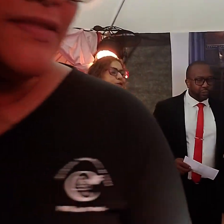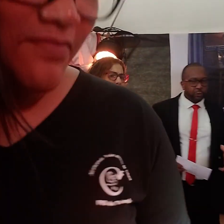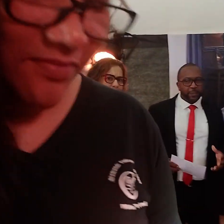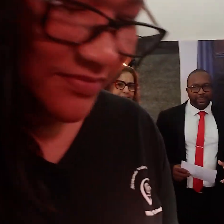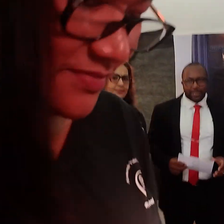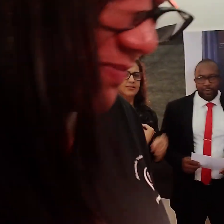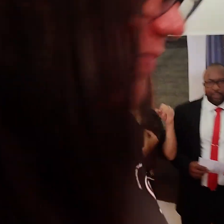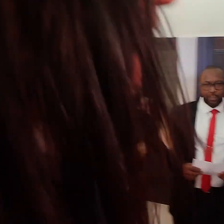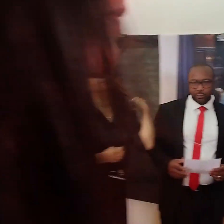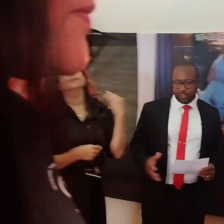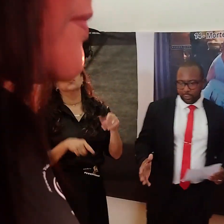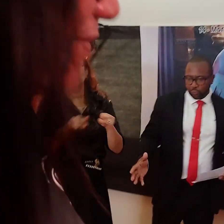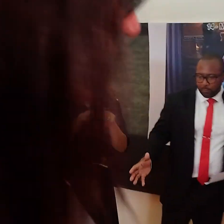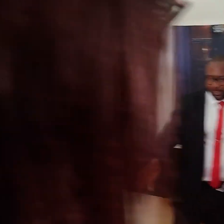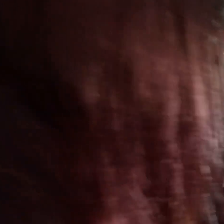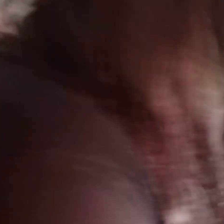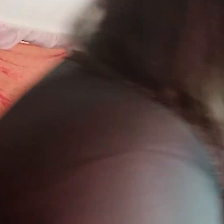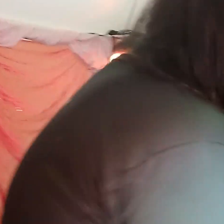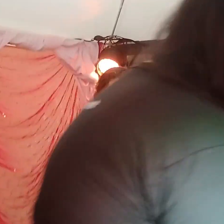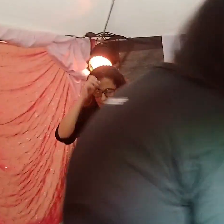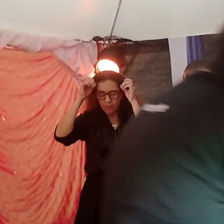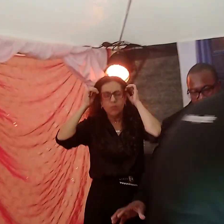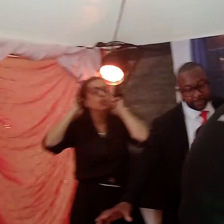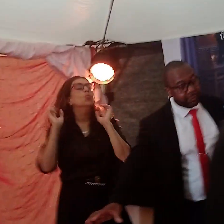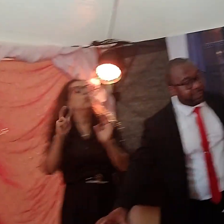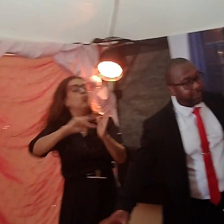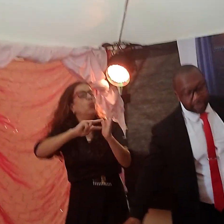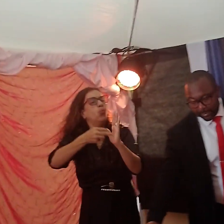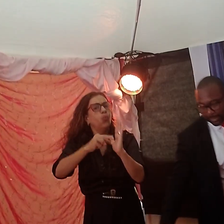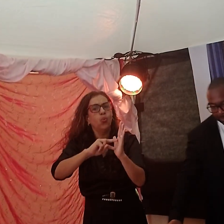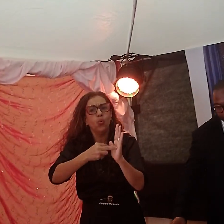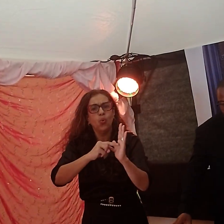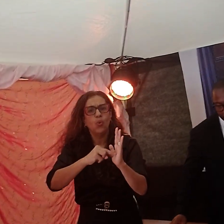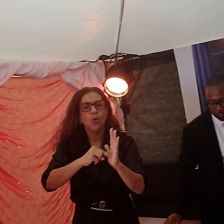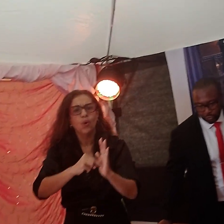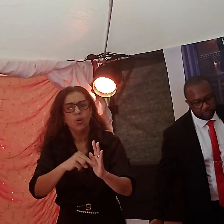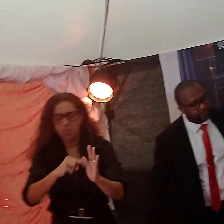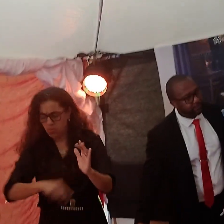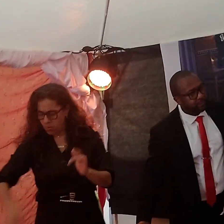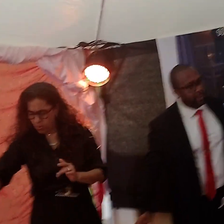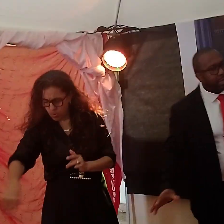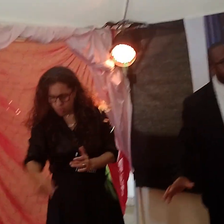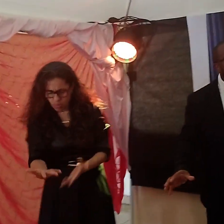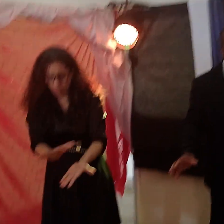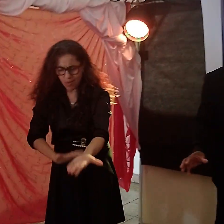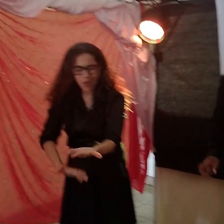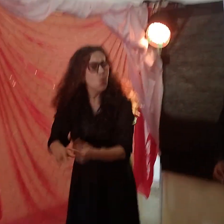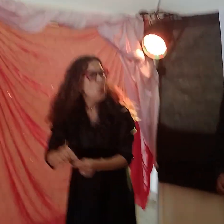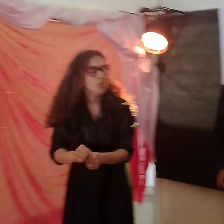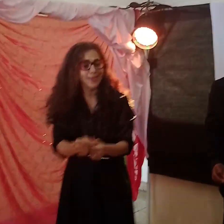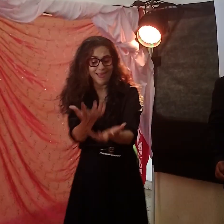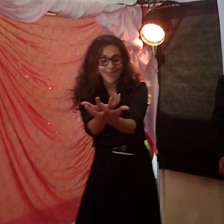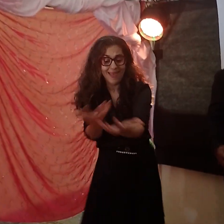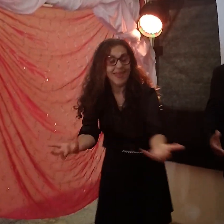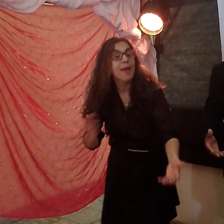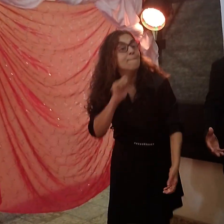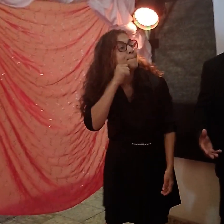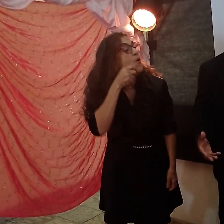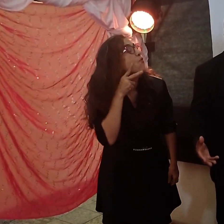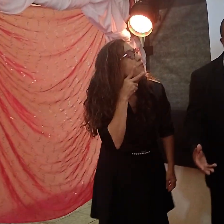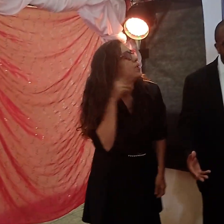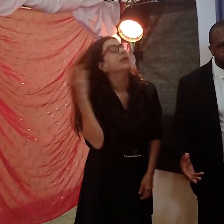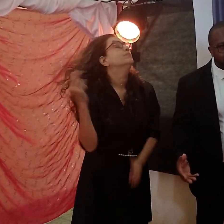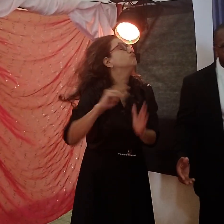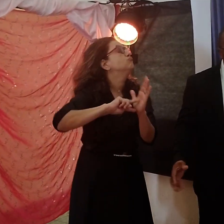gente percebe aqui, não sei se vocês estão percebendo aqui, que existem 3 elementos aqui na nossa mesa. Que elementos são